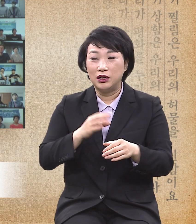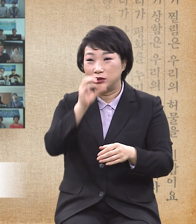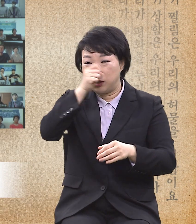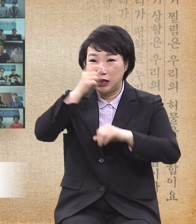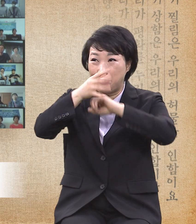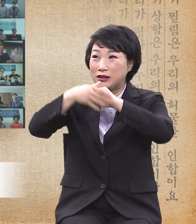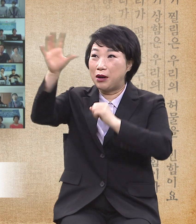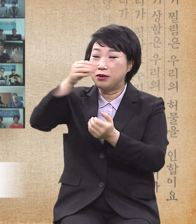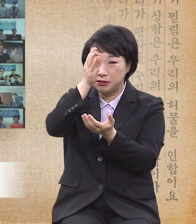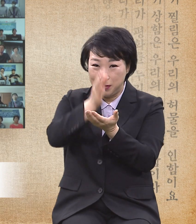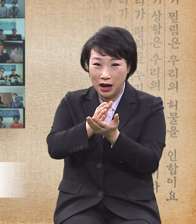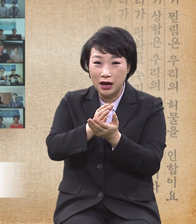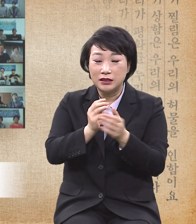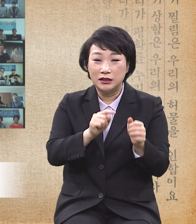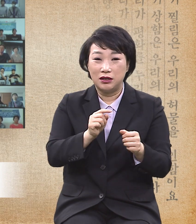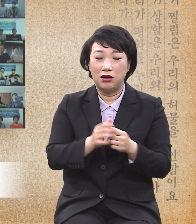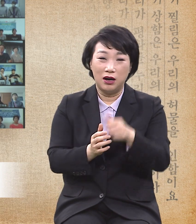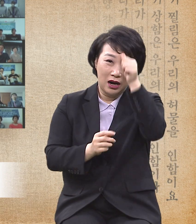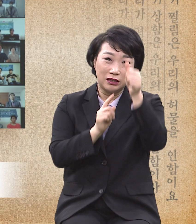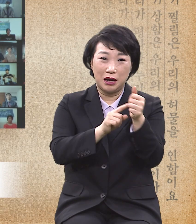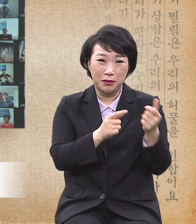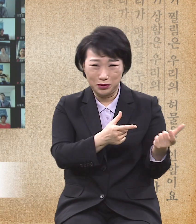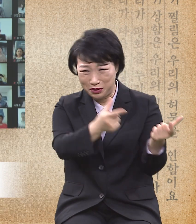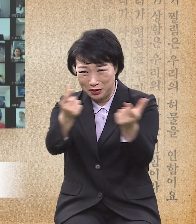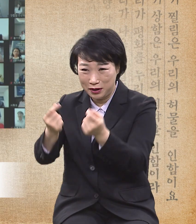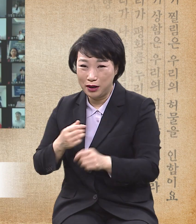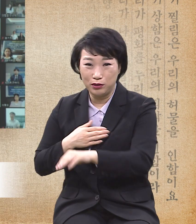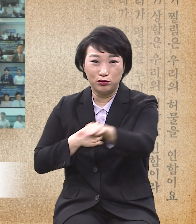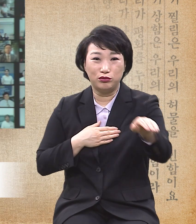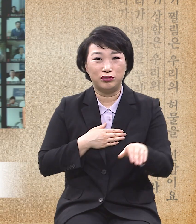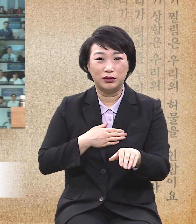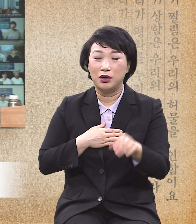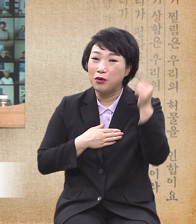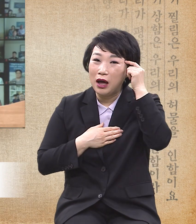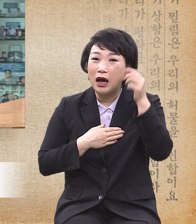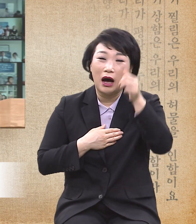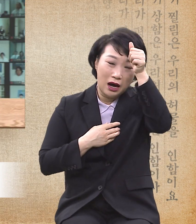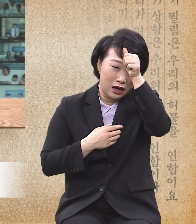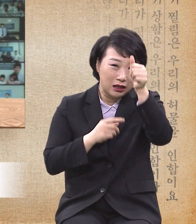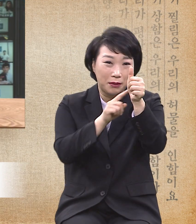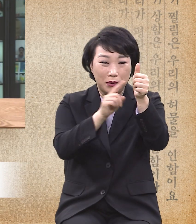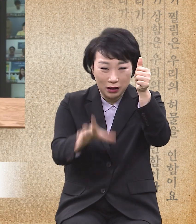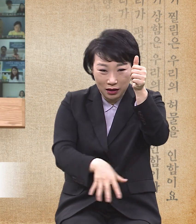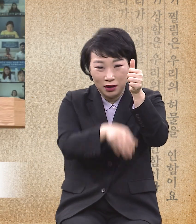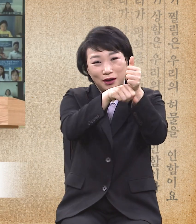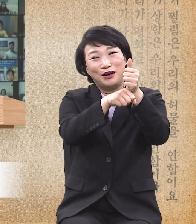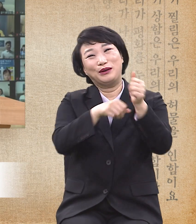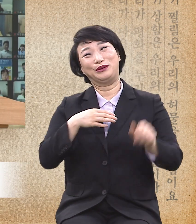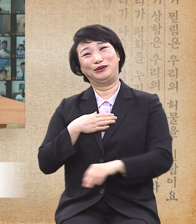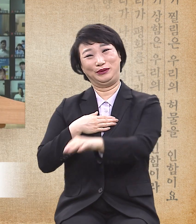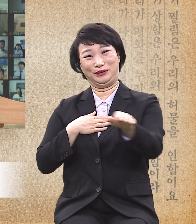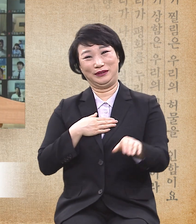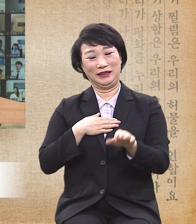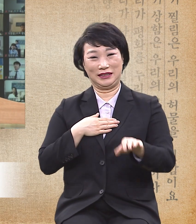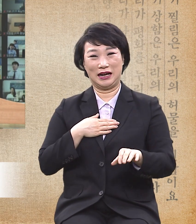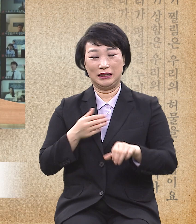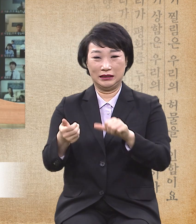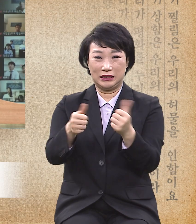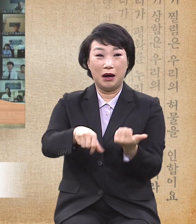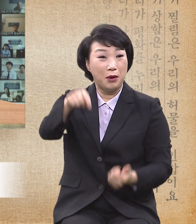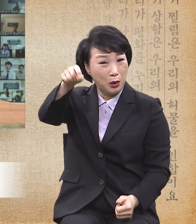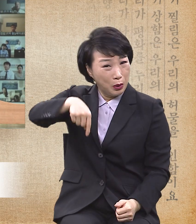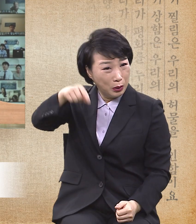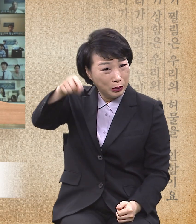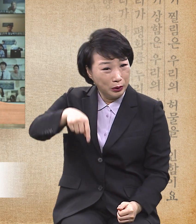실과를 먹은 자와 동동되다 이 말이죠. 왜? 아담 안에 있었기 때문에 사망에